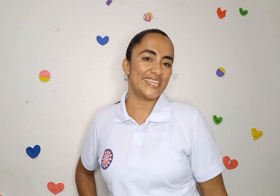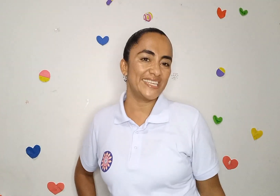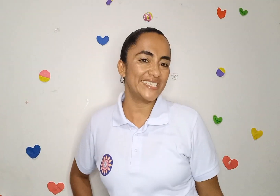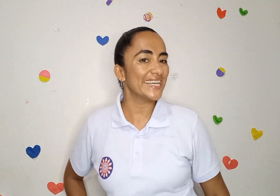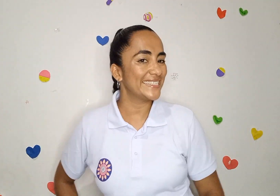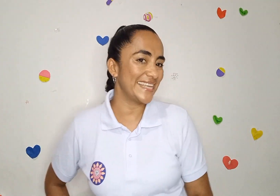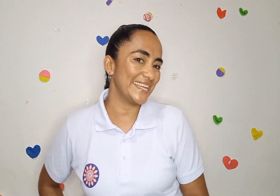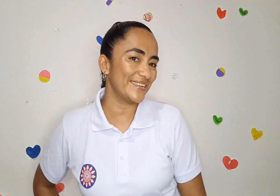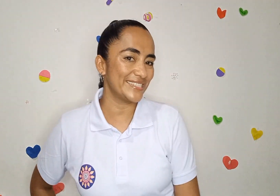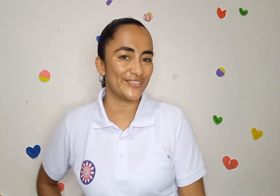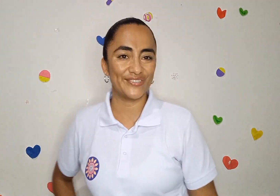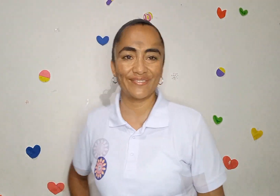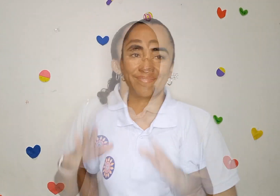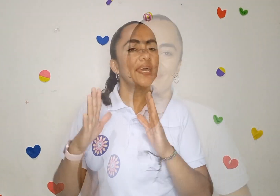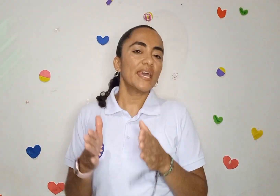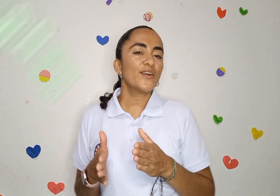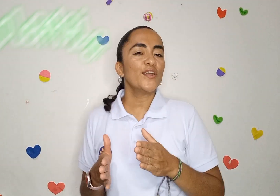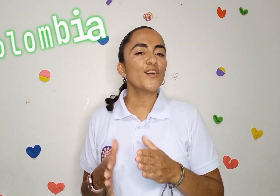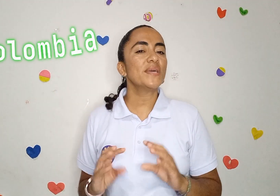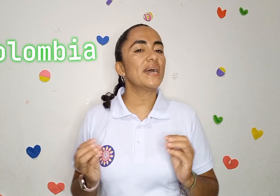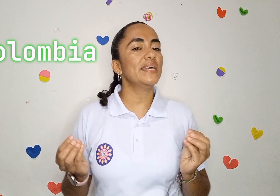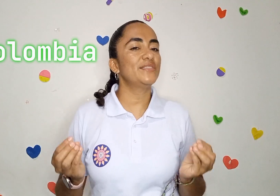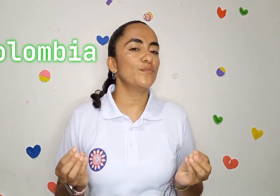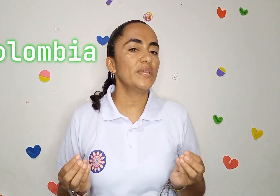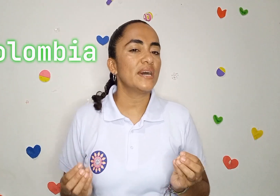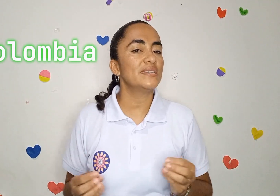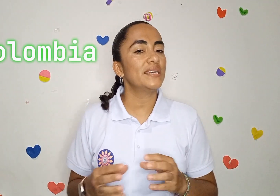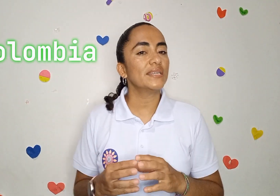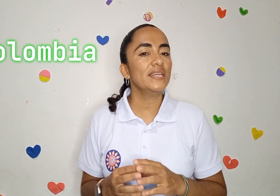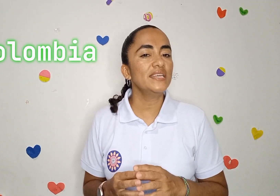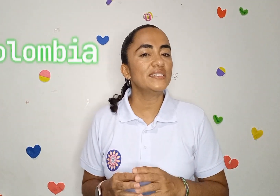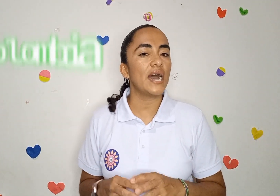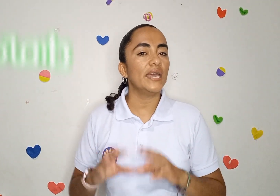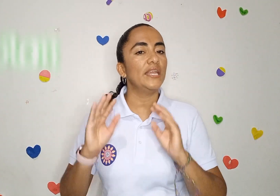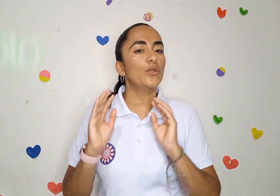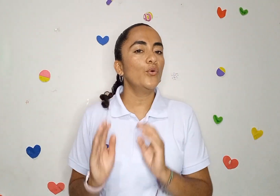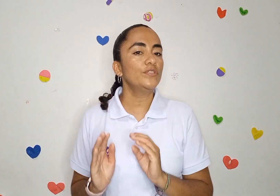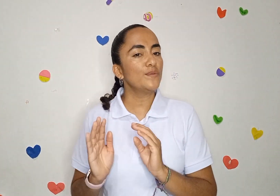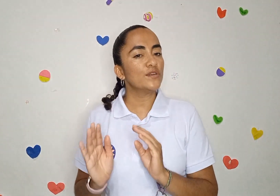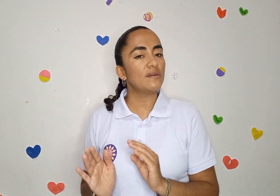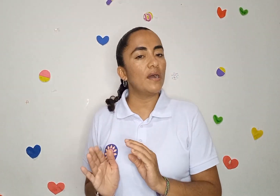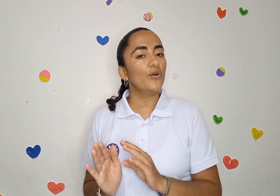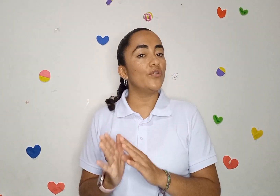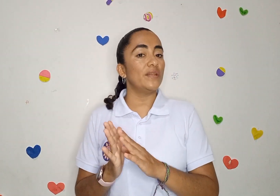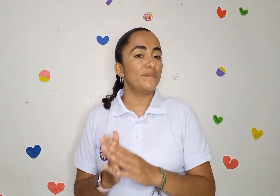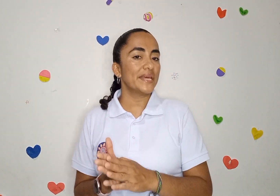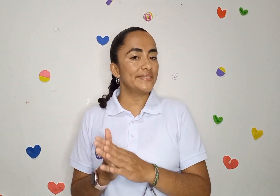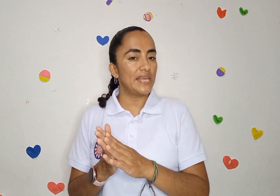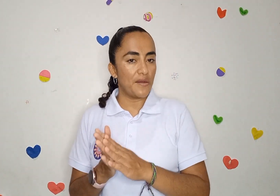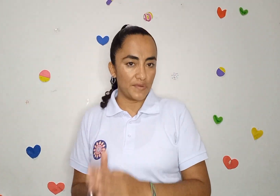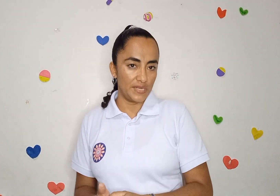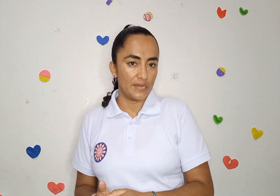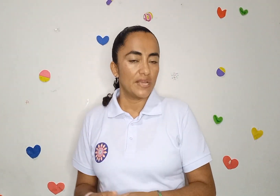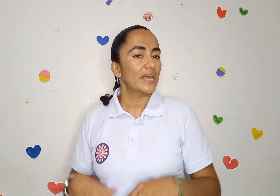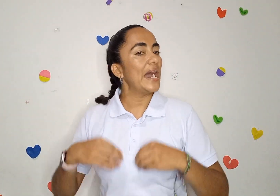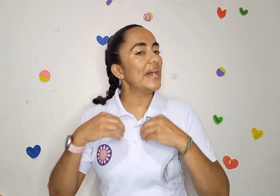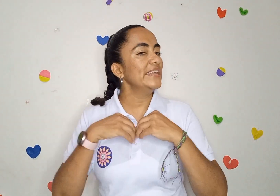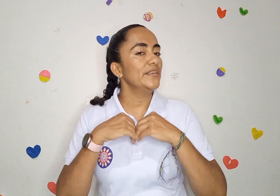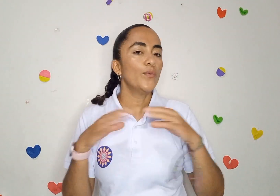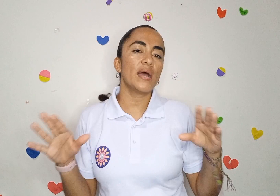dicha celebración. En Colombia, este homenaje se realiza el último sábado del mes de abril. Al igual que